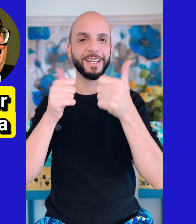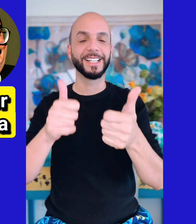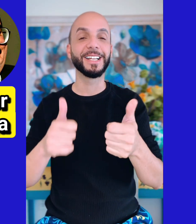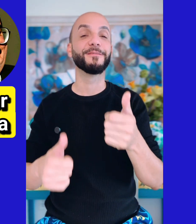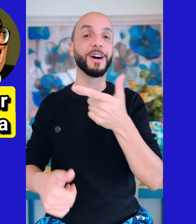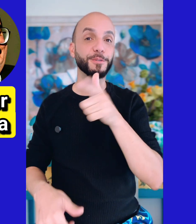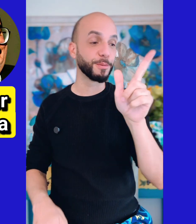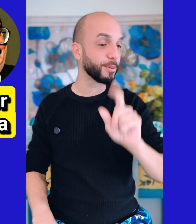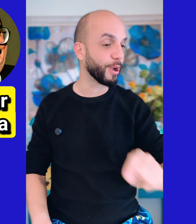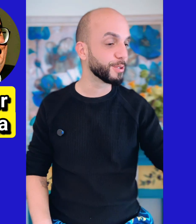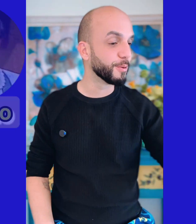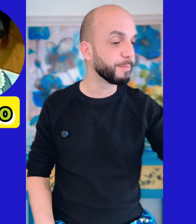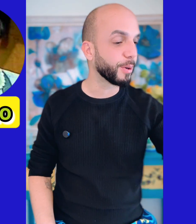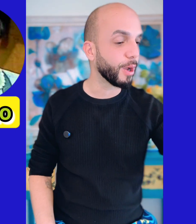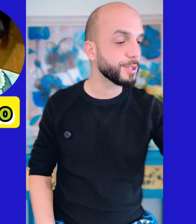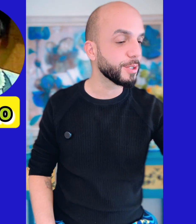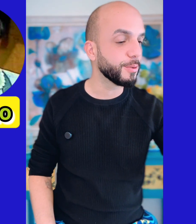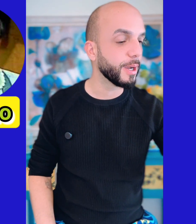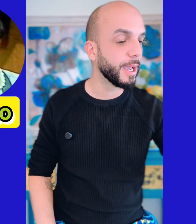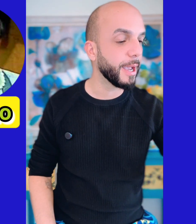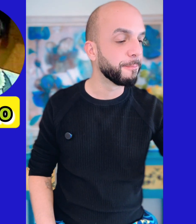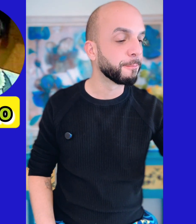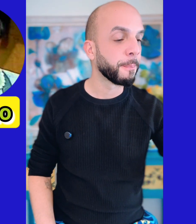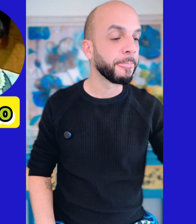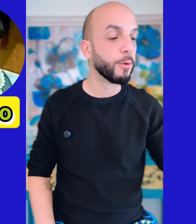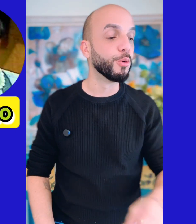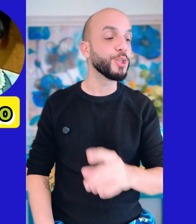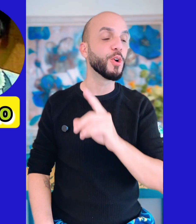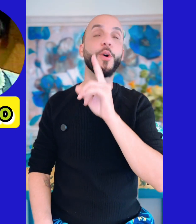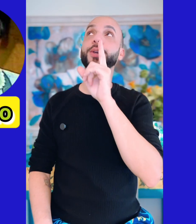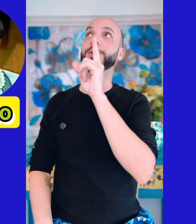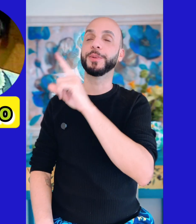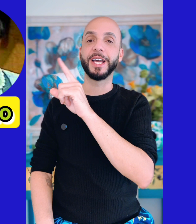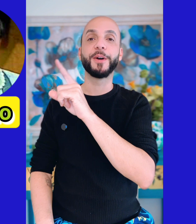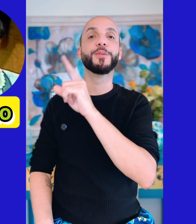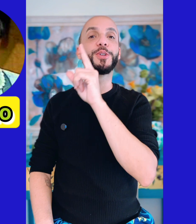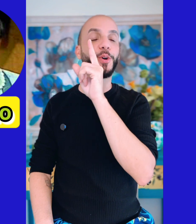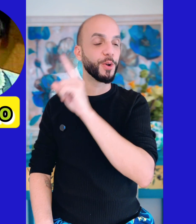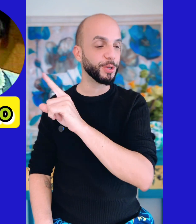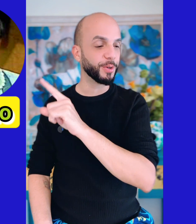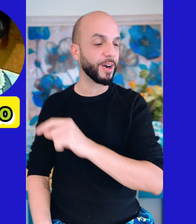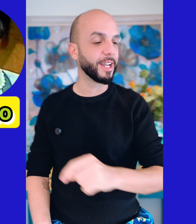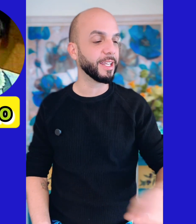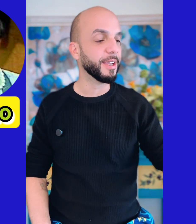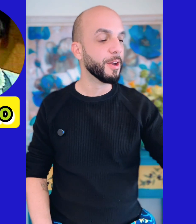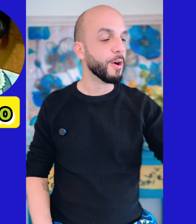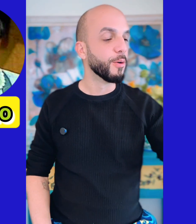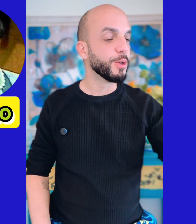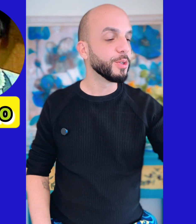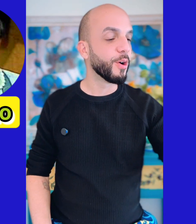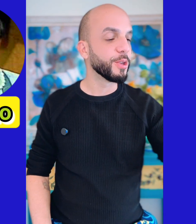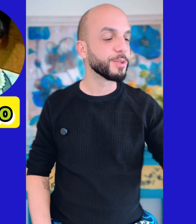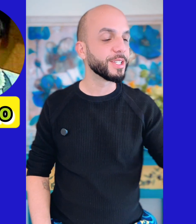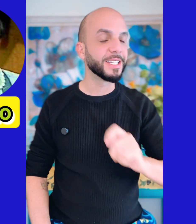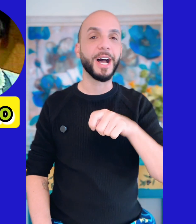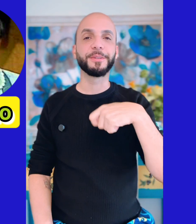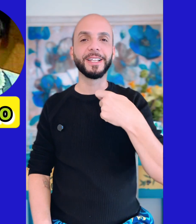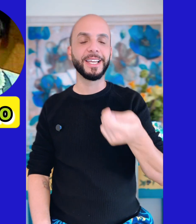Beleza? Vamos pro próximo. O próximo é o nhonho, né? O nhonho, olha aí. O nhonho, o sinal dele